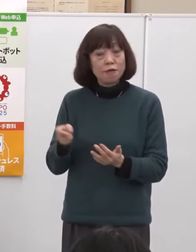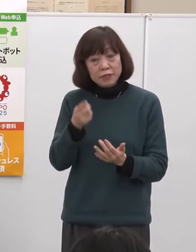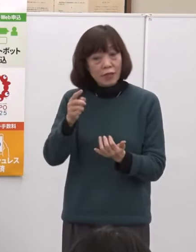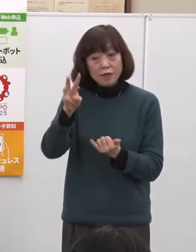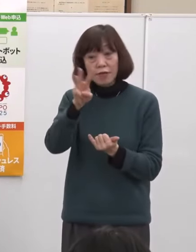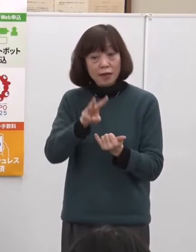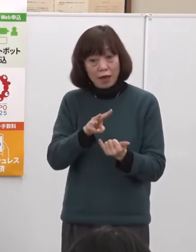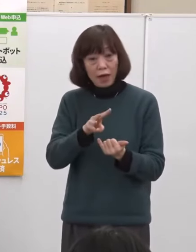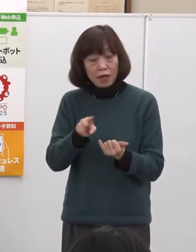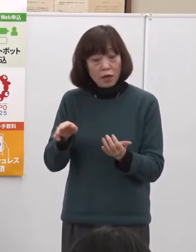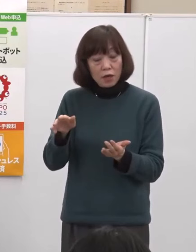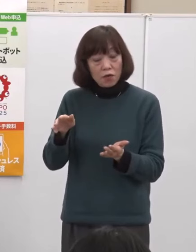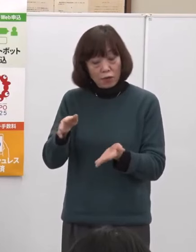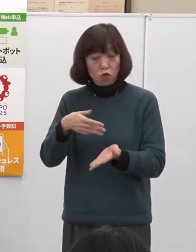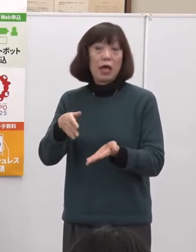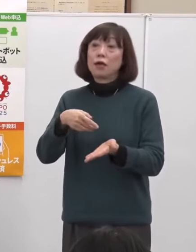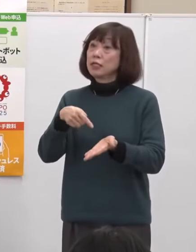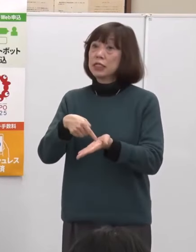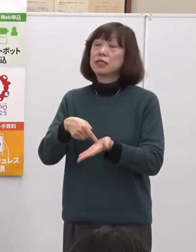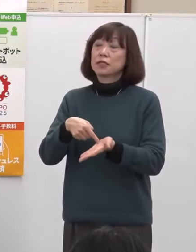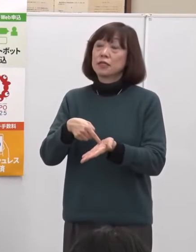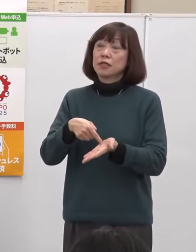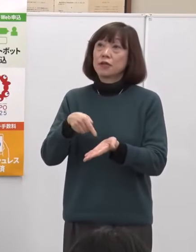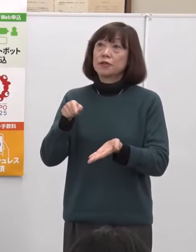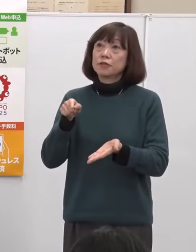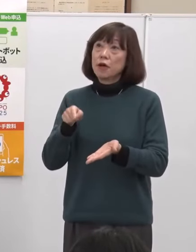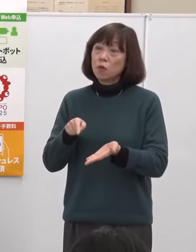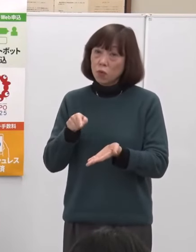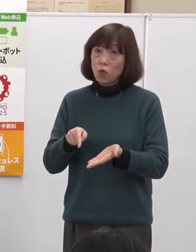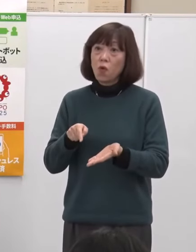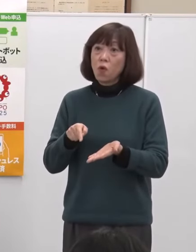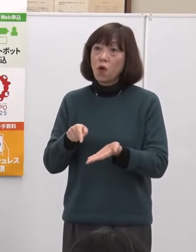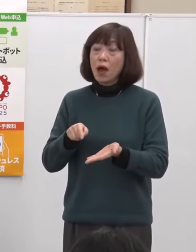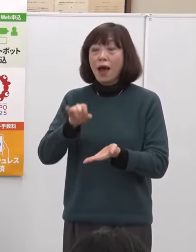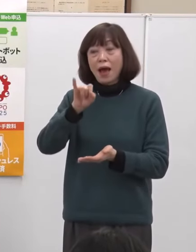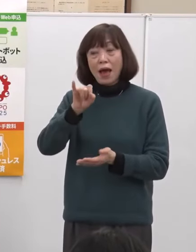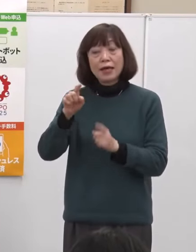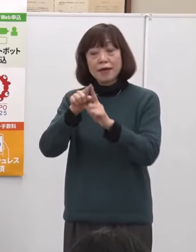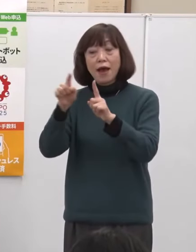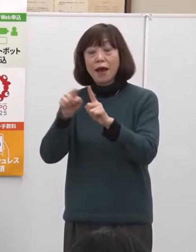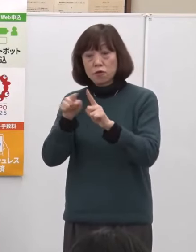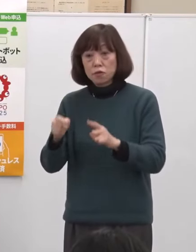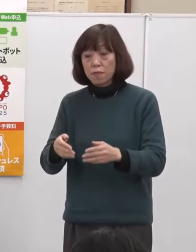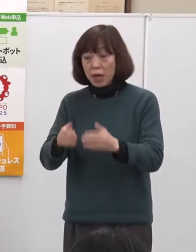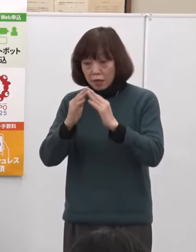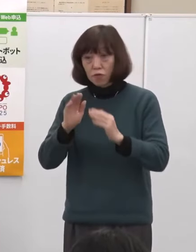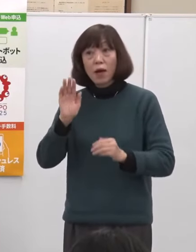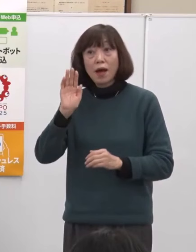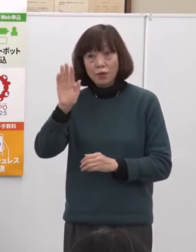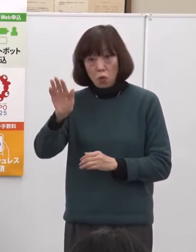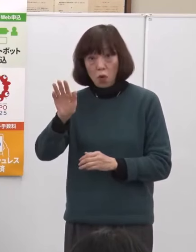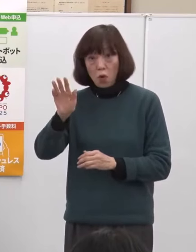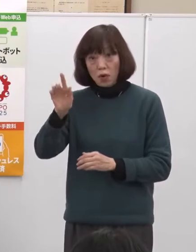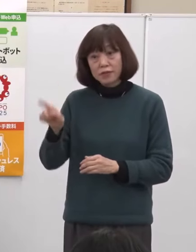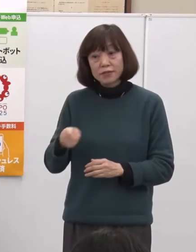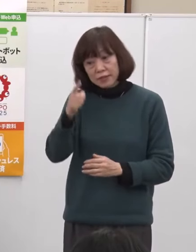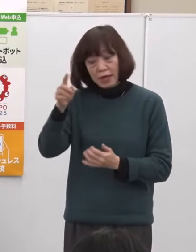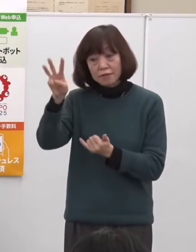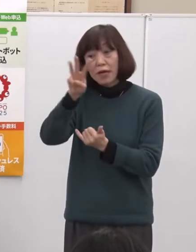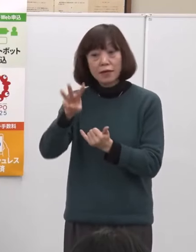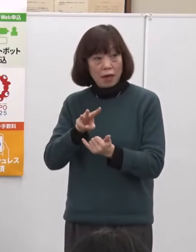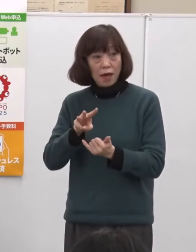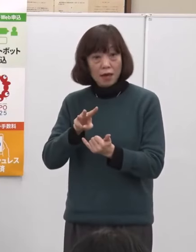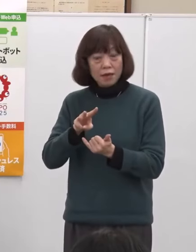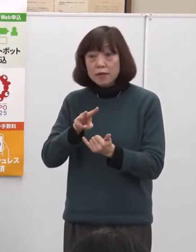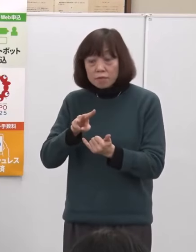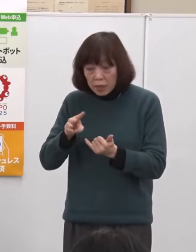ていないということだったんですね。で、もしこの IR ができた後に自然災害などで、建物の崩